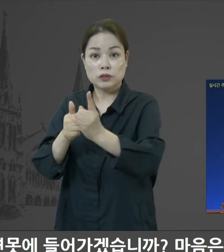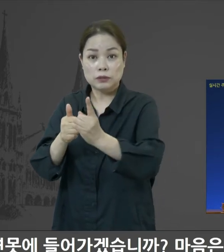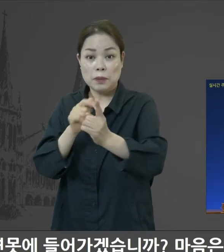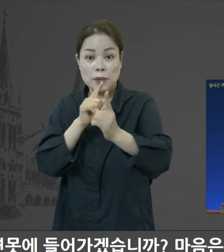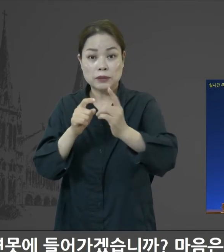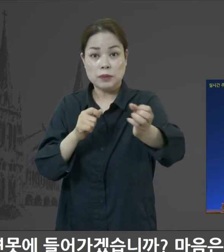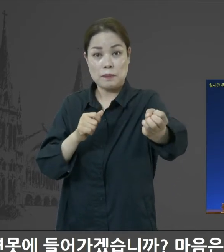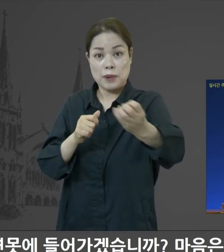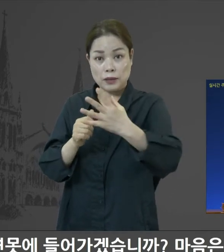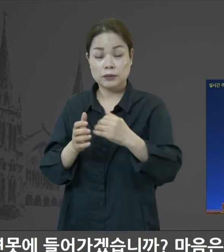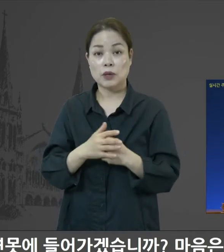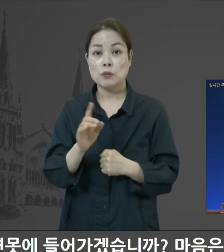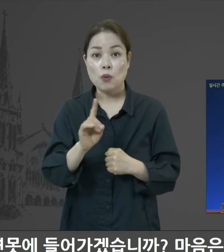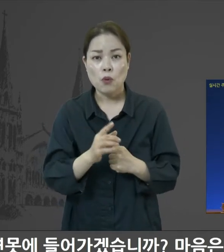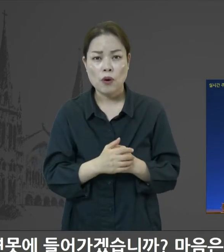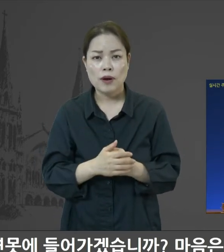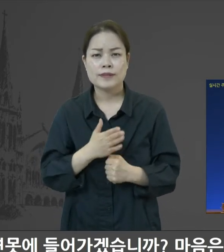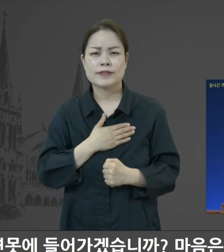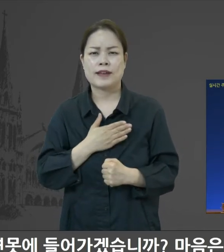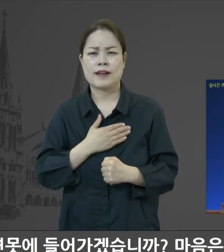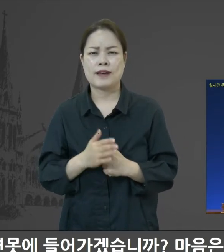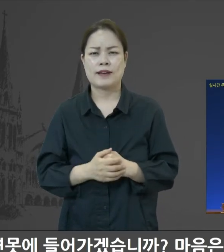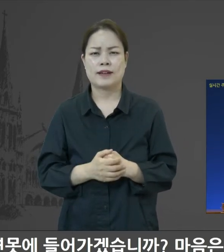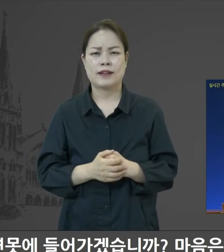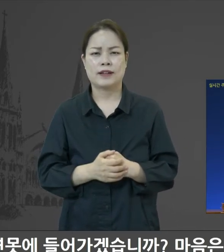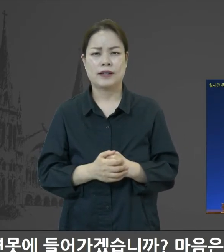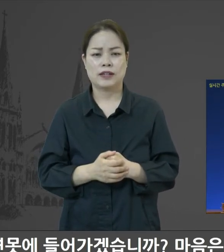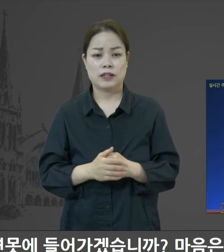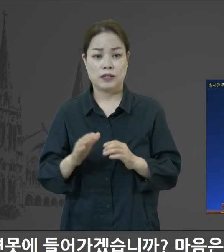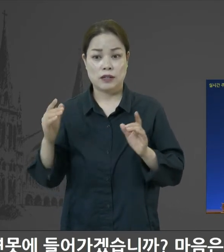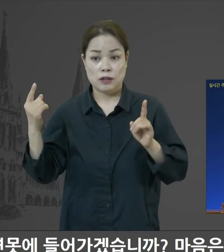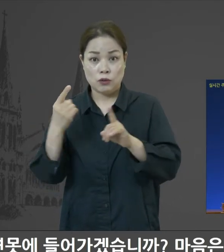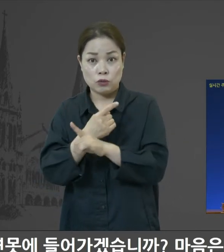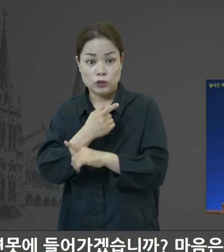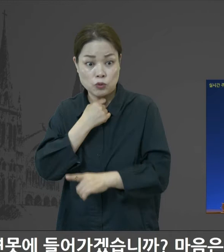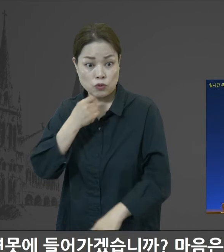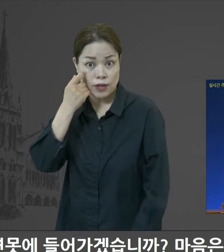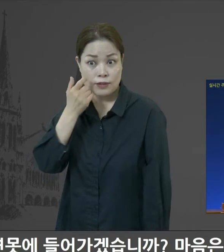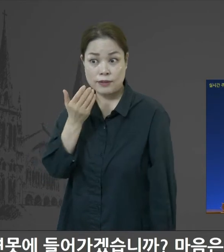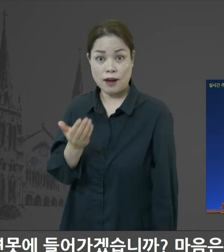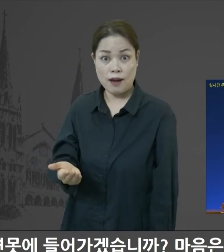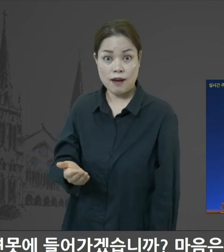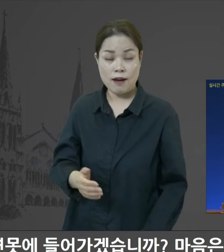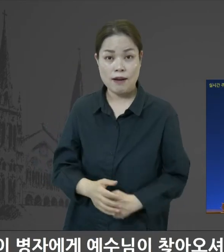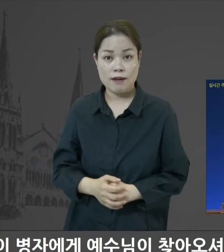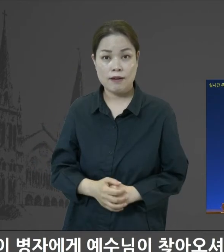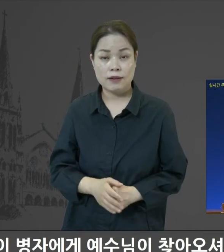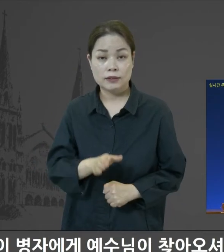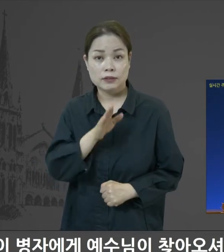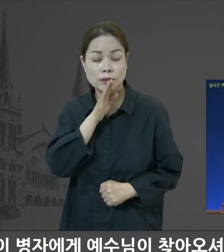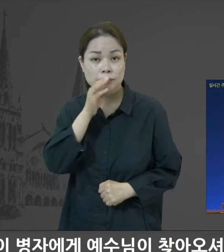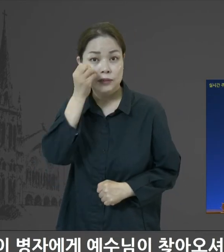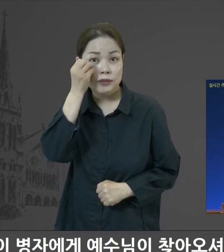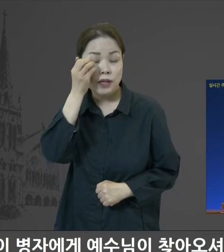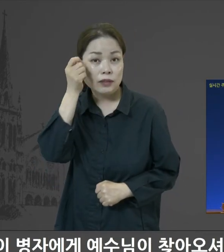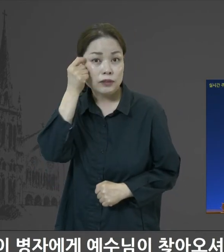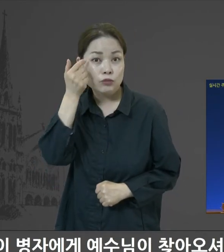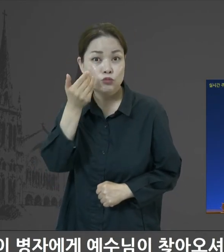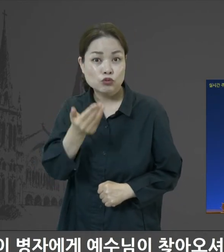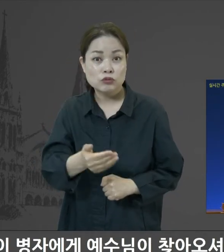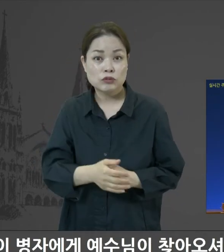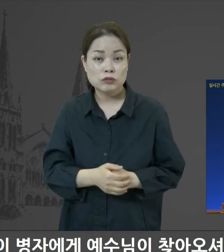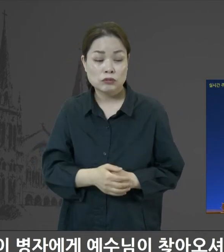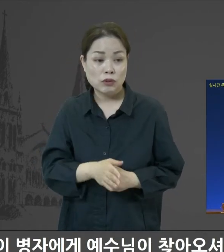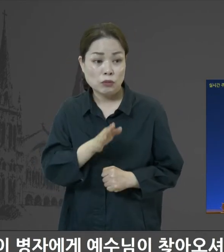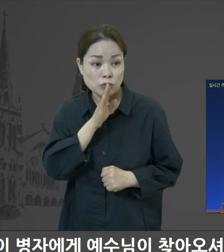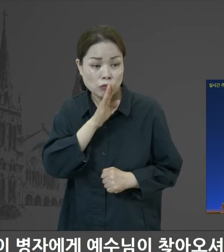말씀하십니다. 뭐라고 말씀하십니까? 내가 낫고자 하느냐? 참으로 이상한 질문이죠.